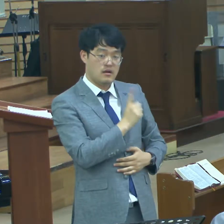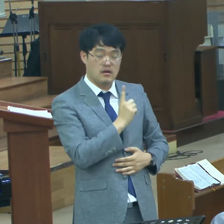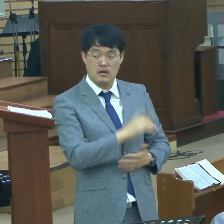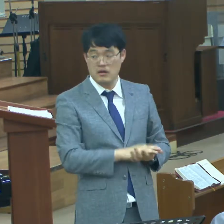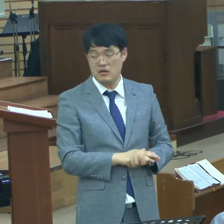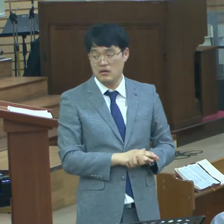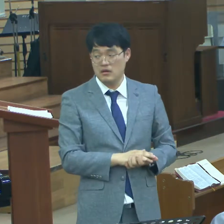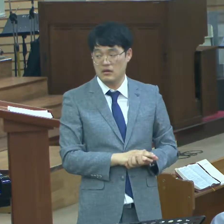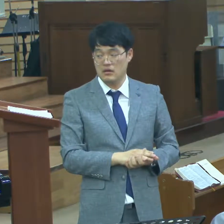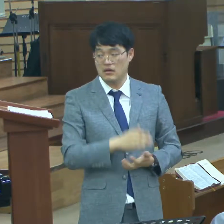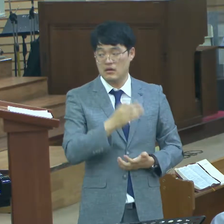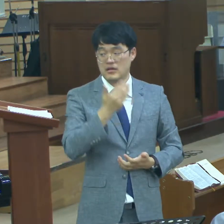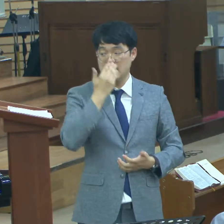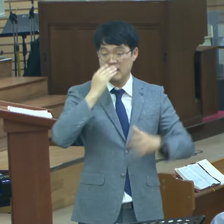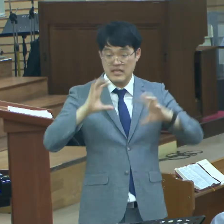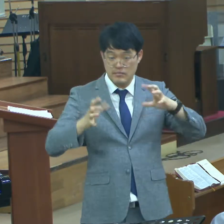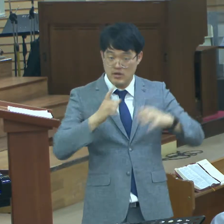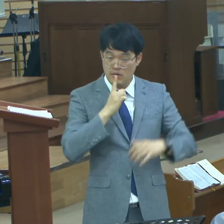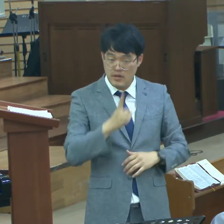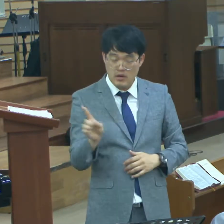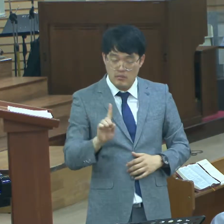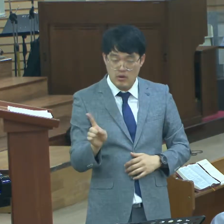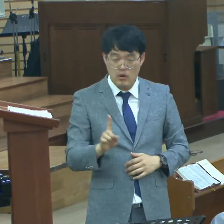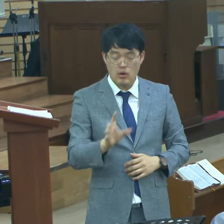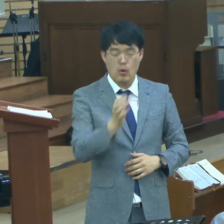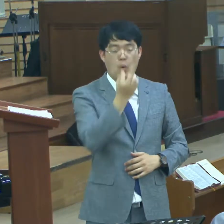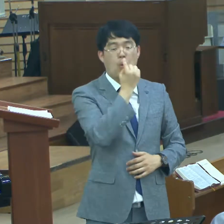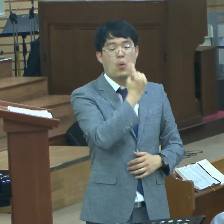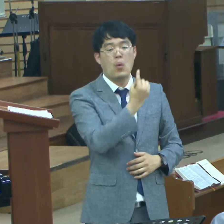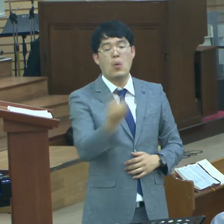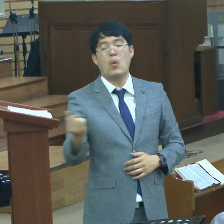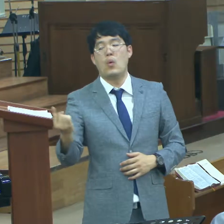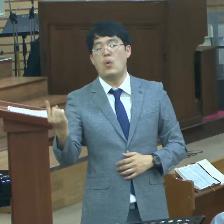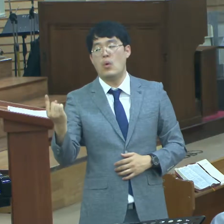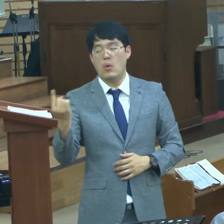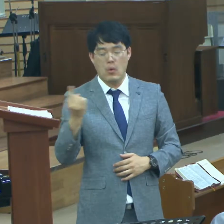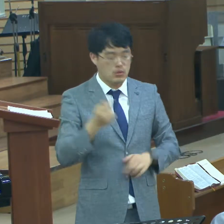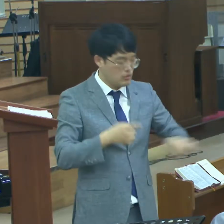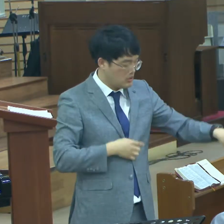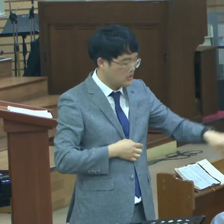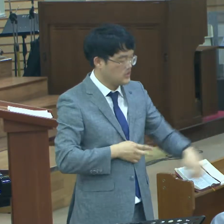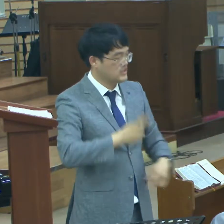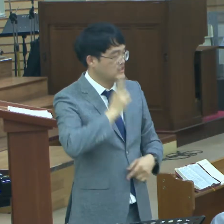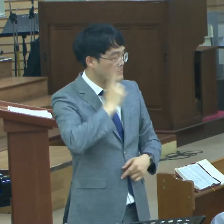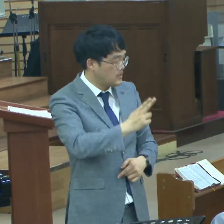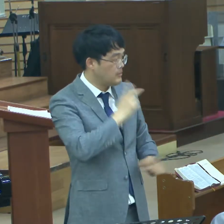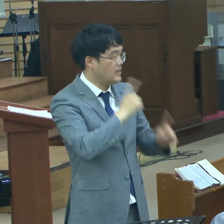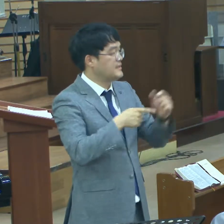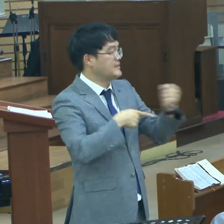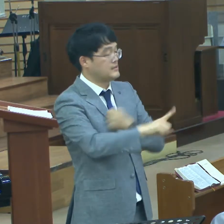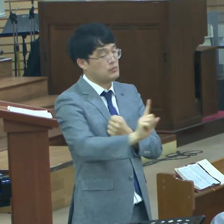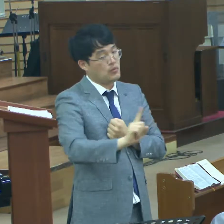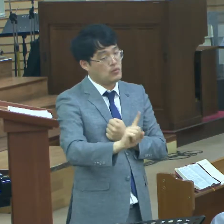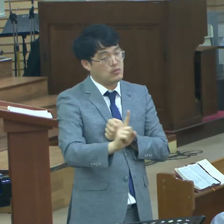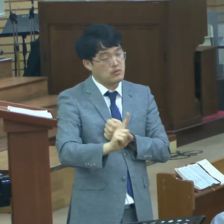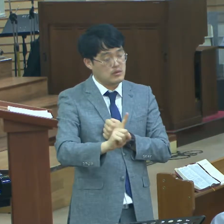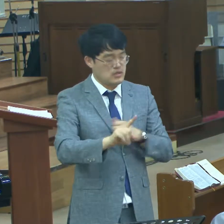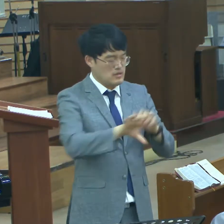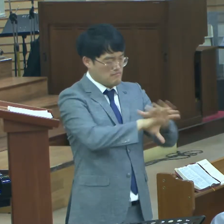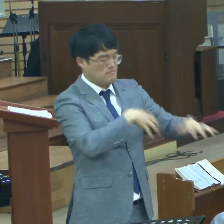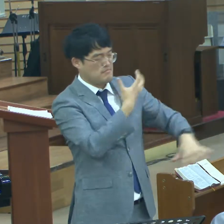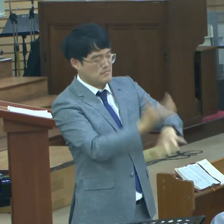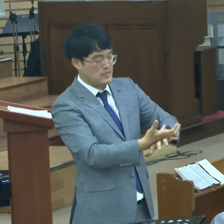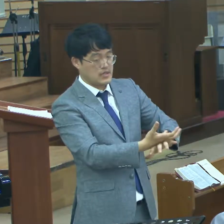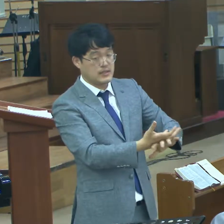무엇 하도다 이렇게 돼요. 임 그러면 오 무엇 하도다. 이 폐역함이라는 말은